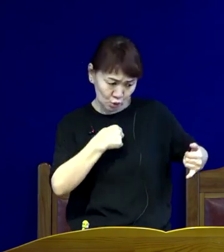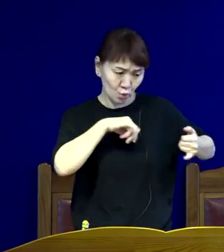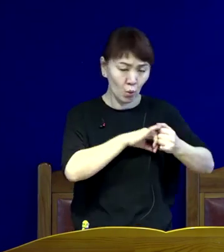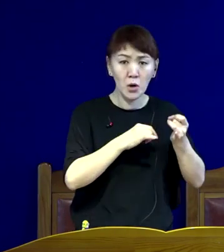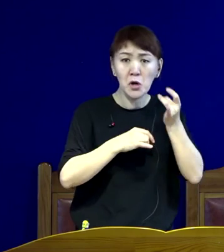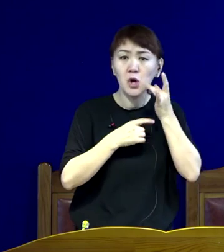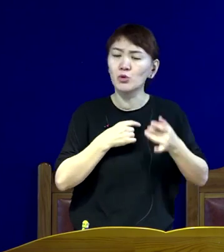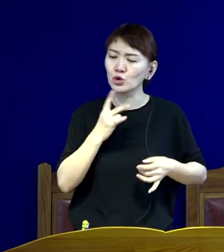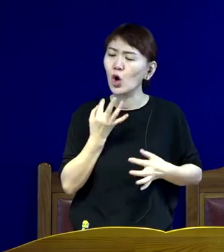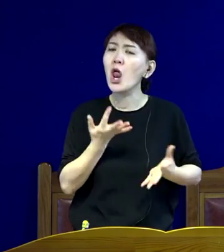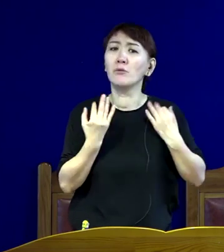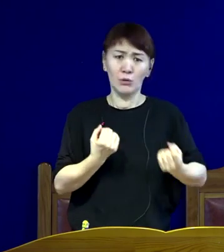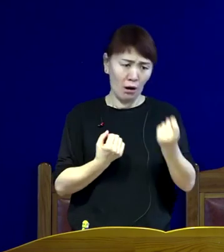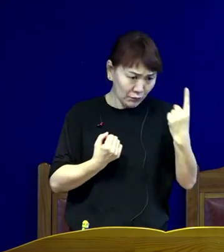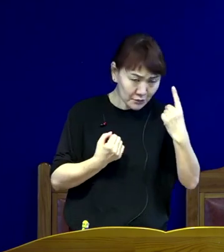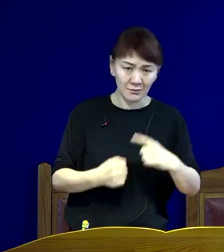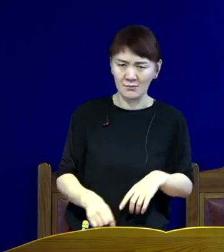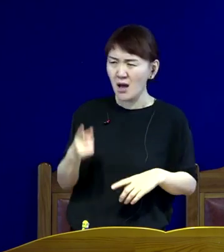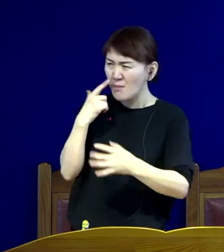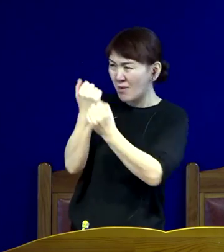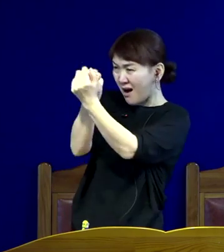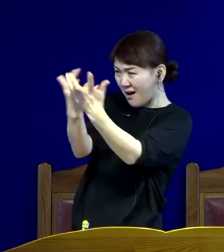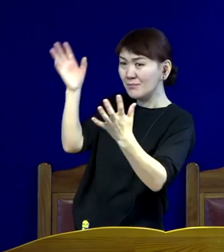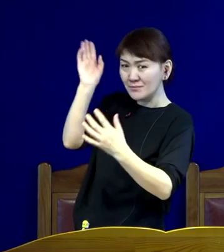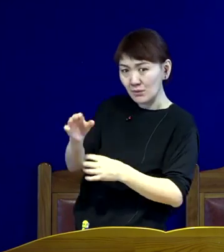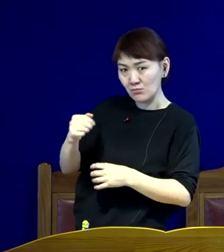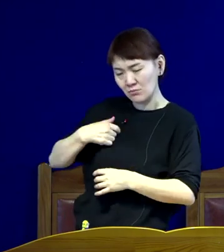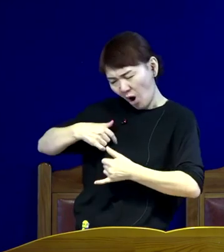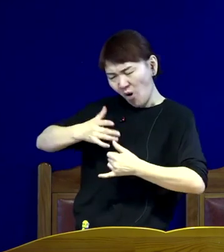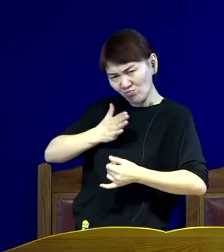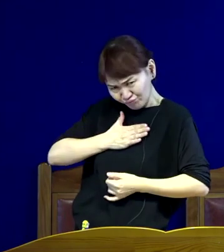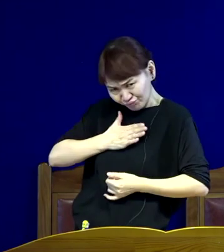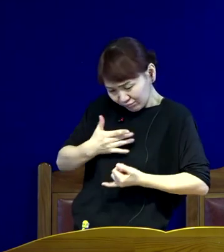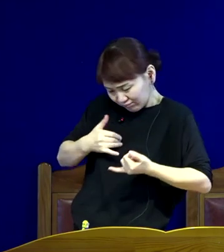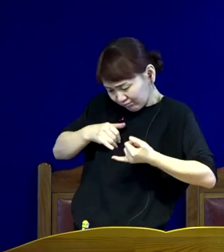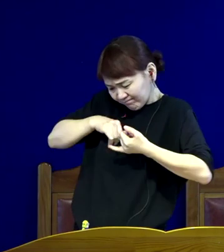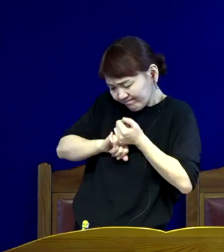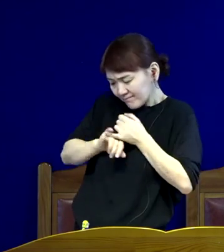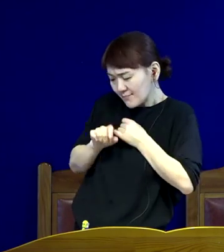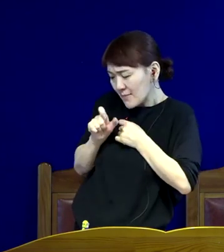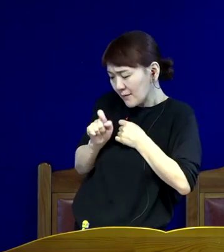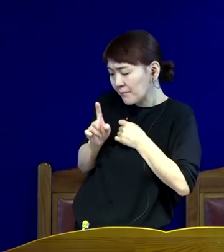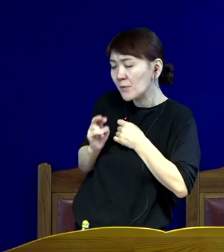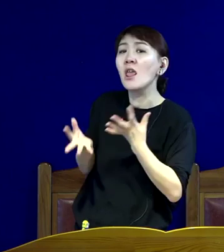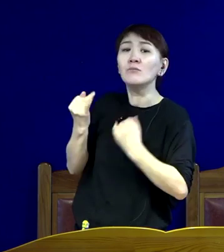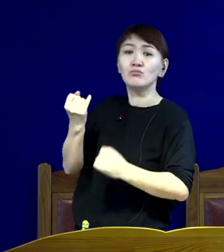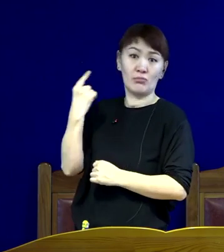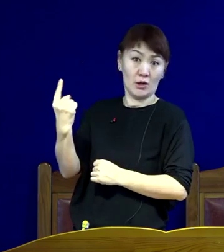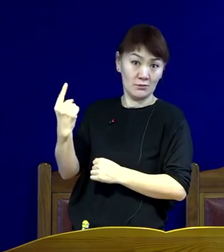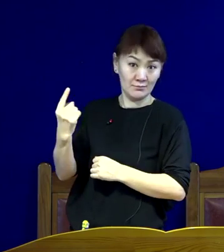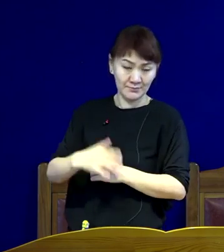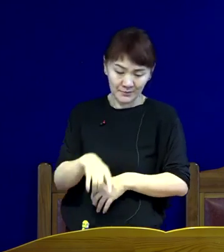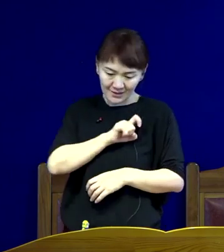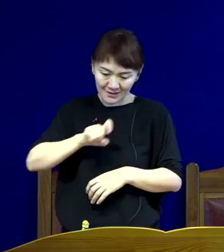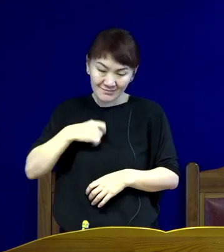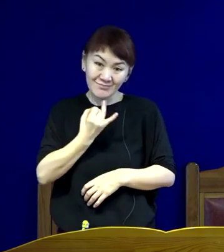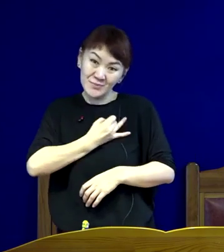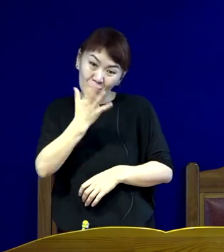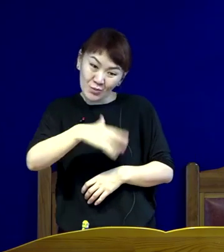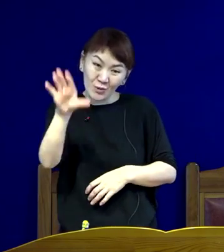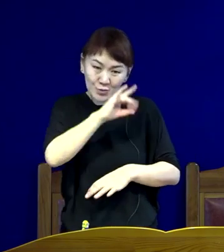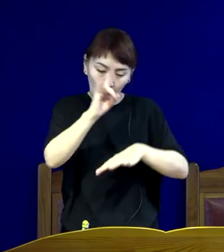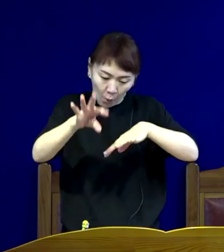л хүн болно. Энэ нь юу гэв үү? Христийн итгэгч хүмүүс хурим гэрлэлт гэдэг